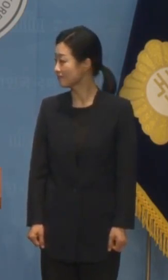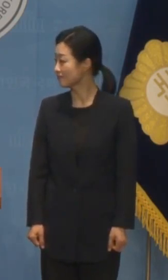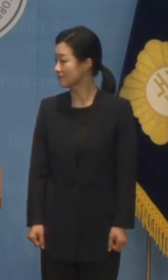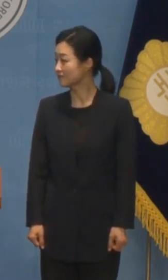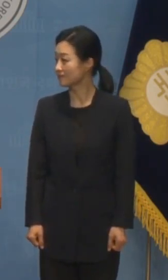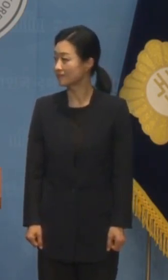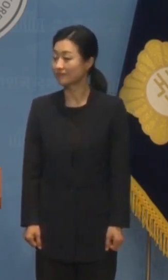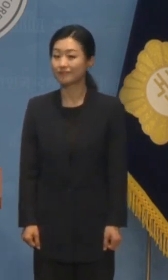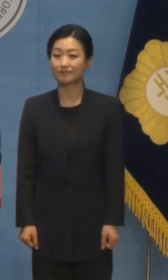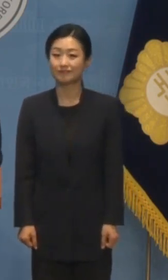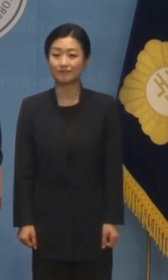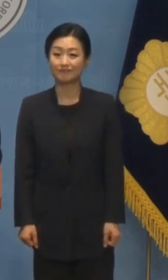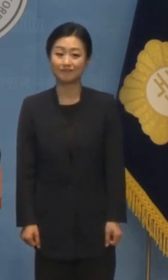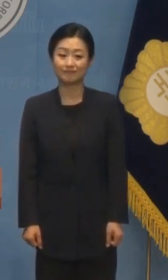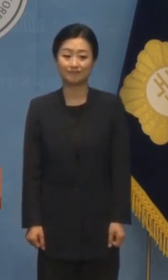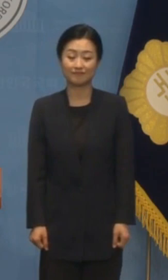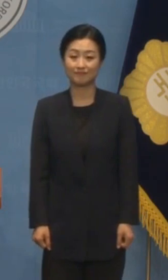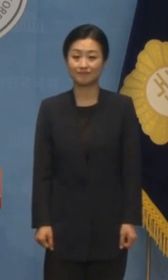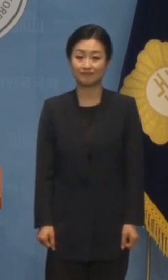네, 알아요.